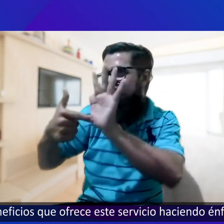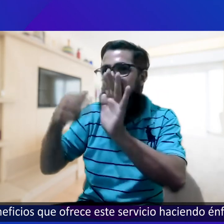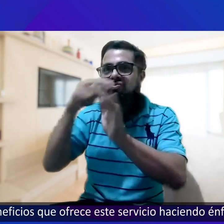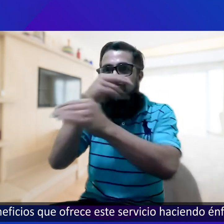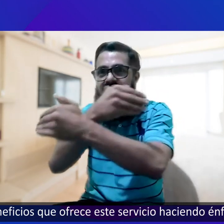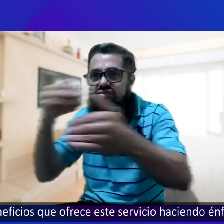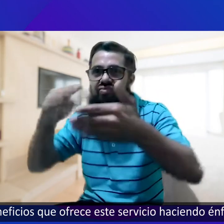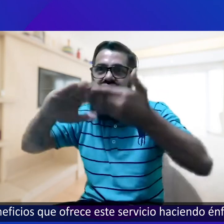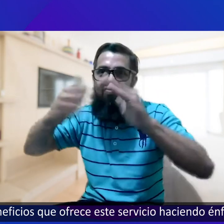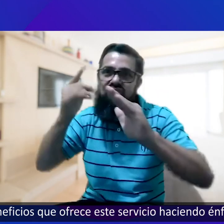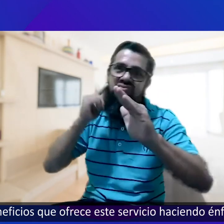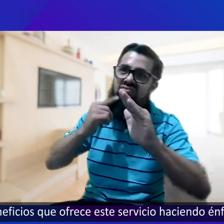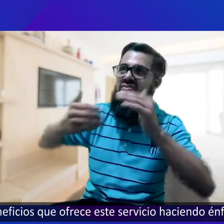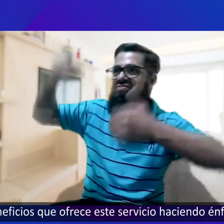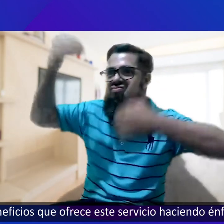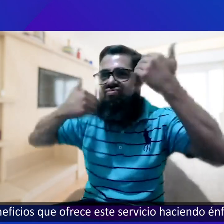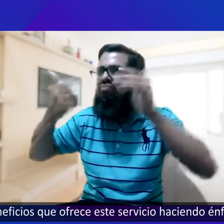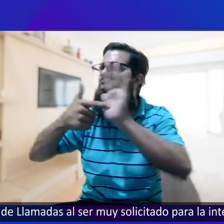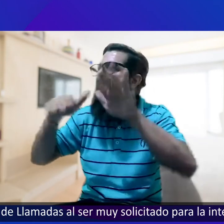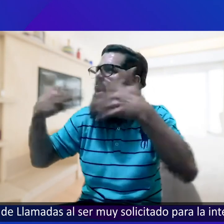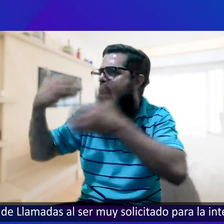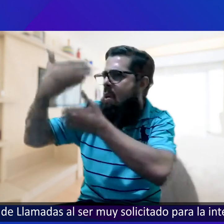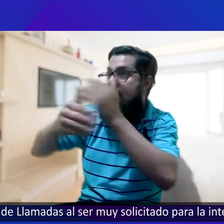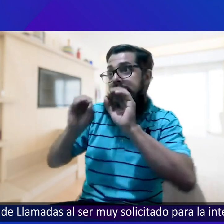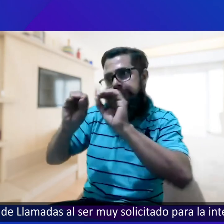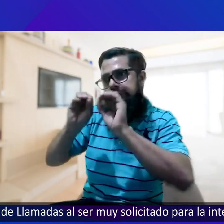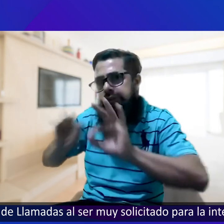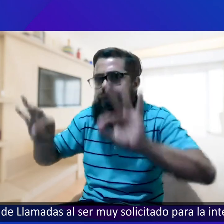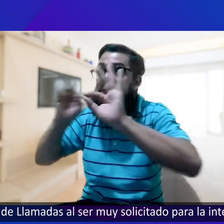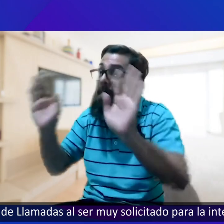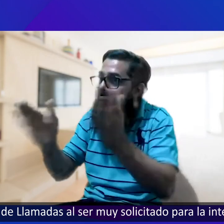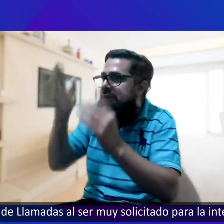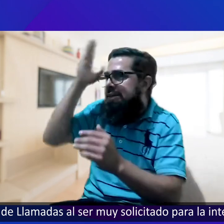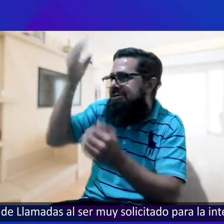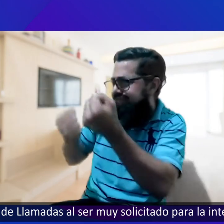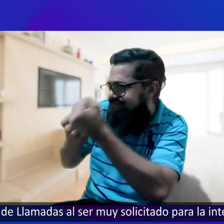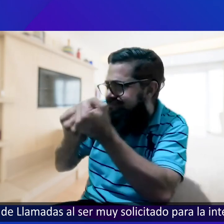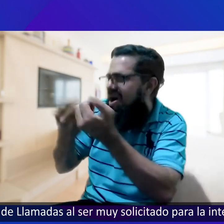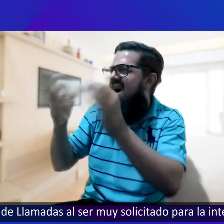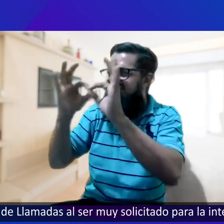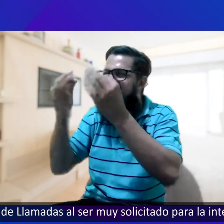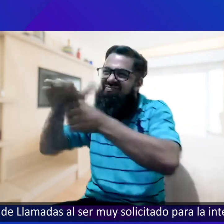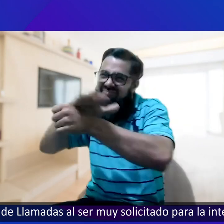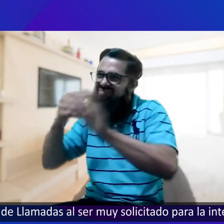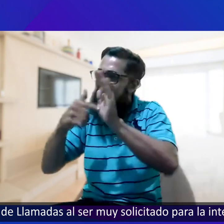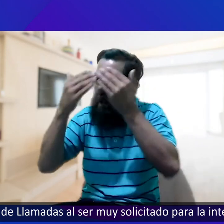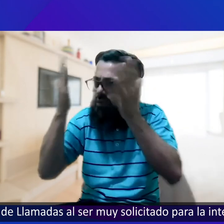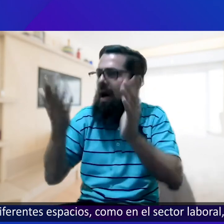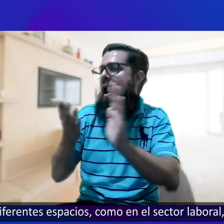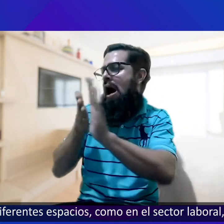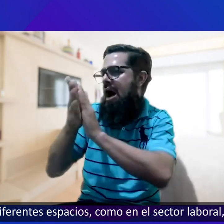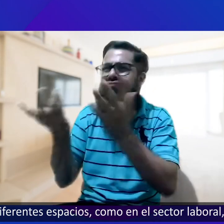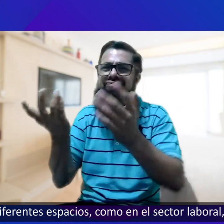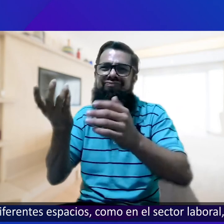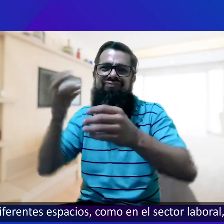adultos, comunidad sorda en general y familia, sobre el beneficio que ofrece este servicio, haciendo énfasis en el uso que le pueden dar al relevo de llamadas.